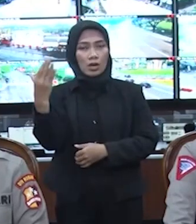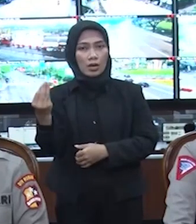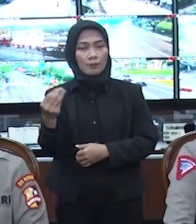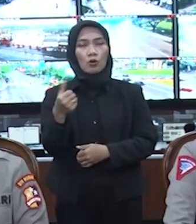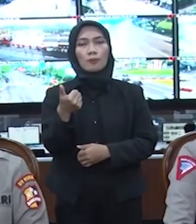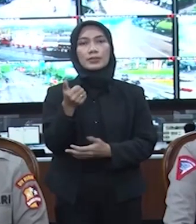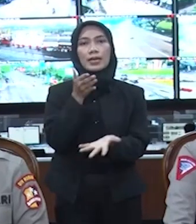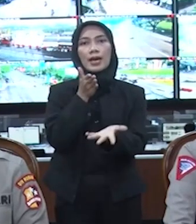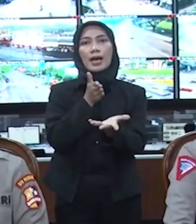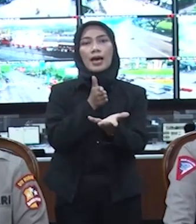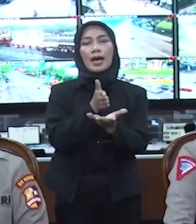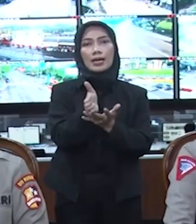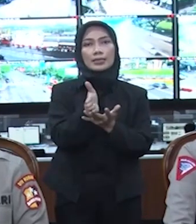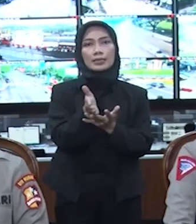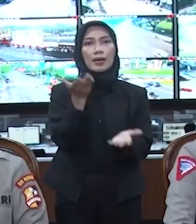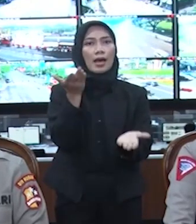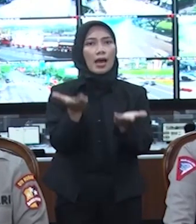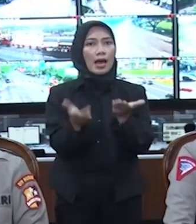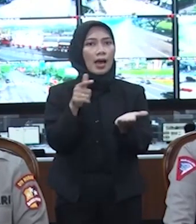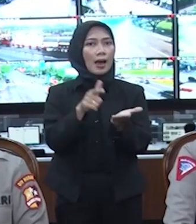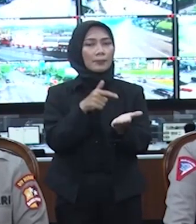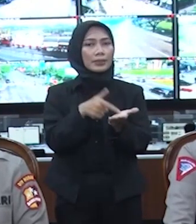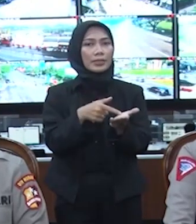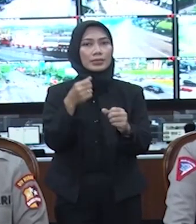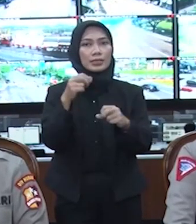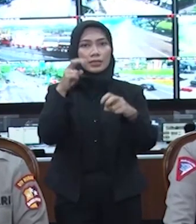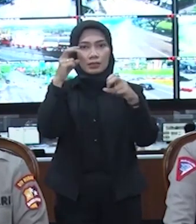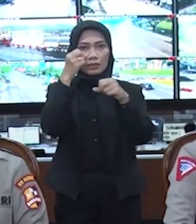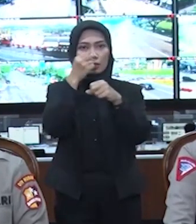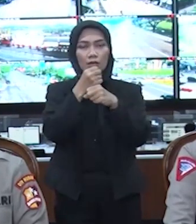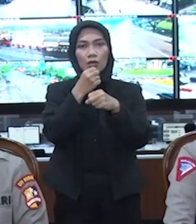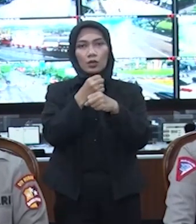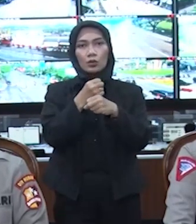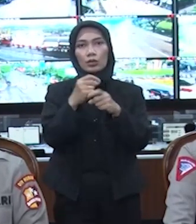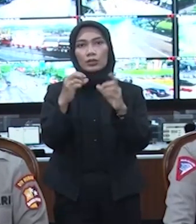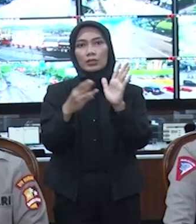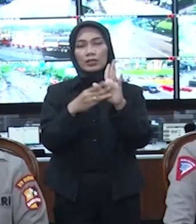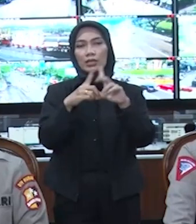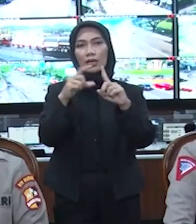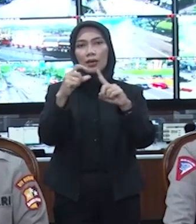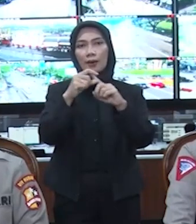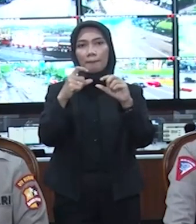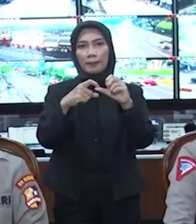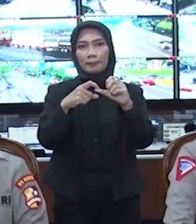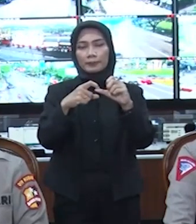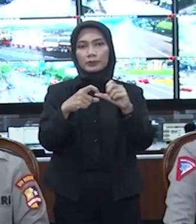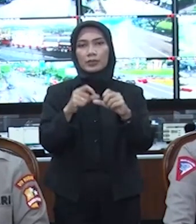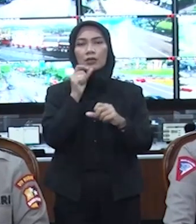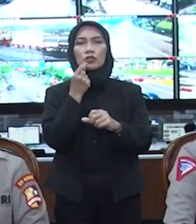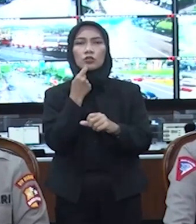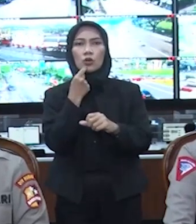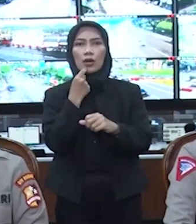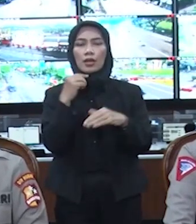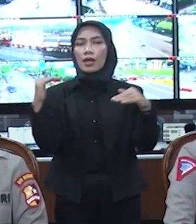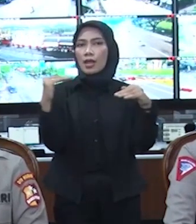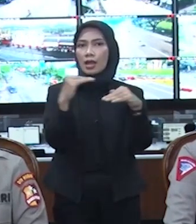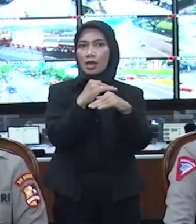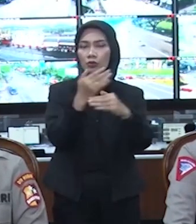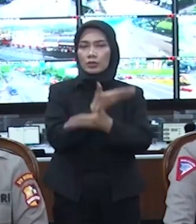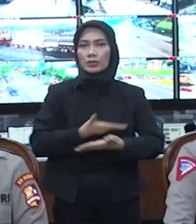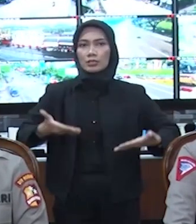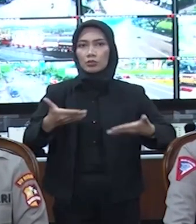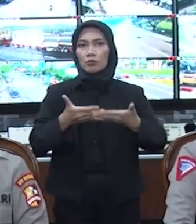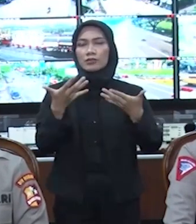mengakses aplikasi Google Map untuk mendapatkan informasi mengenai arus lalu lintas untuk